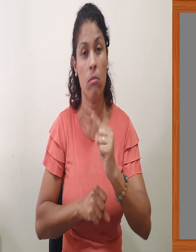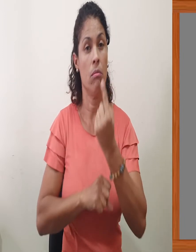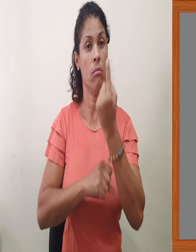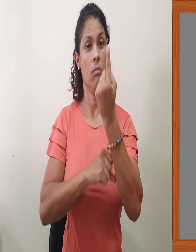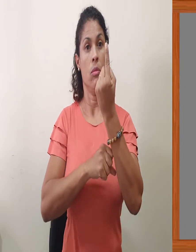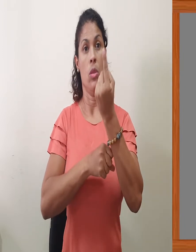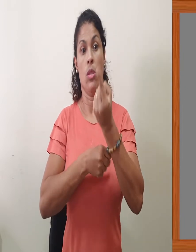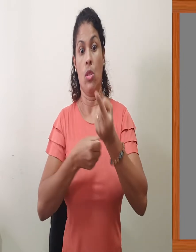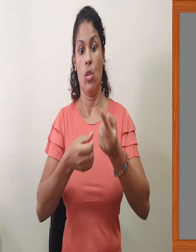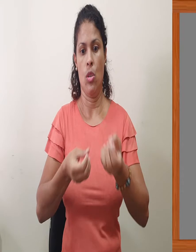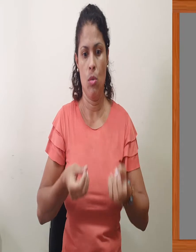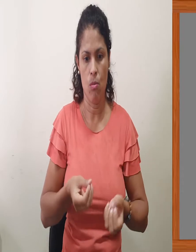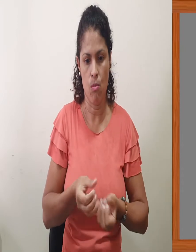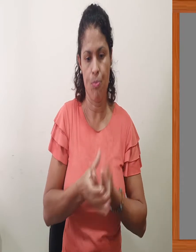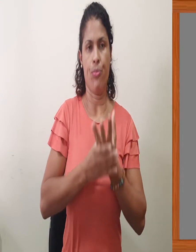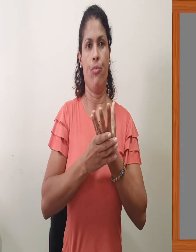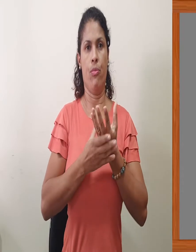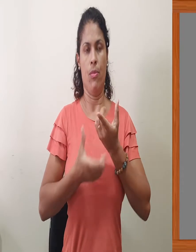primário.